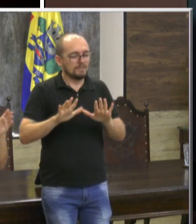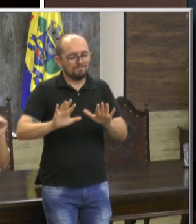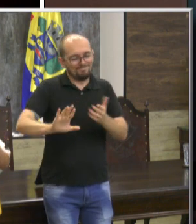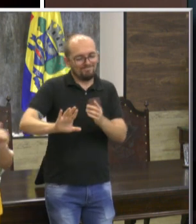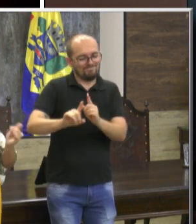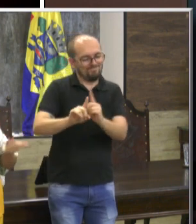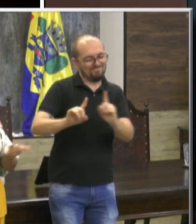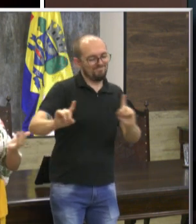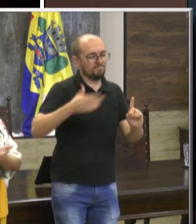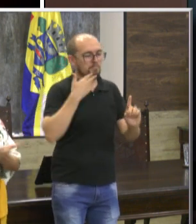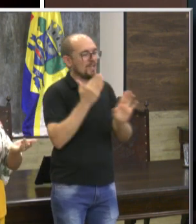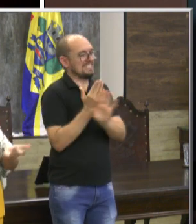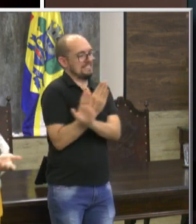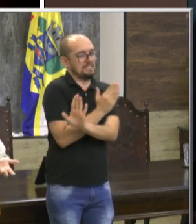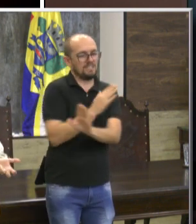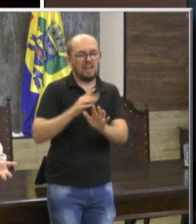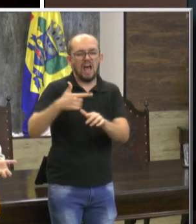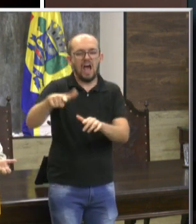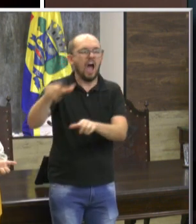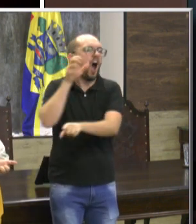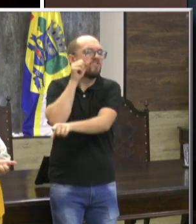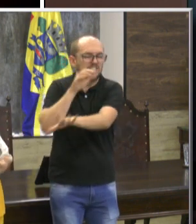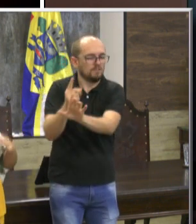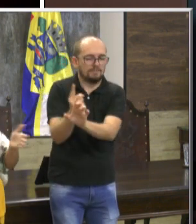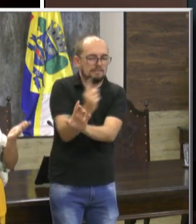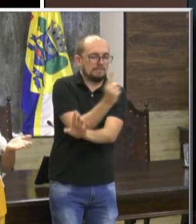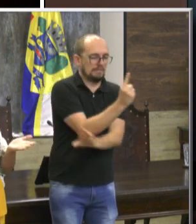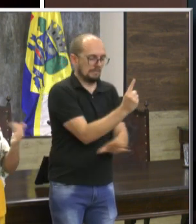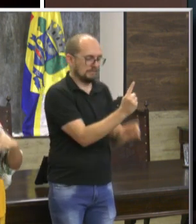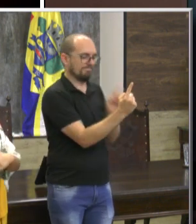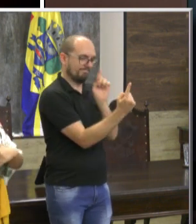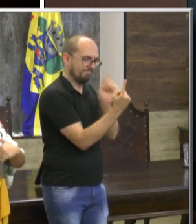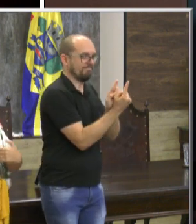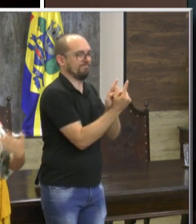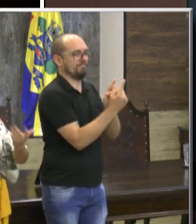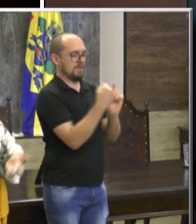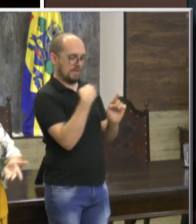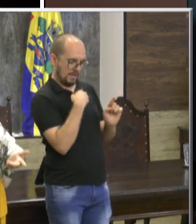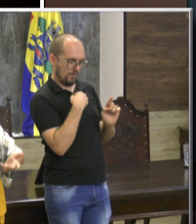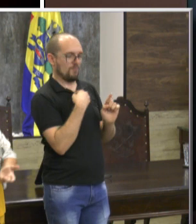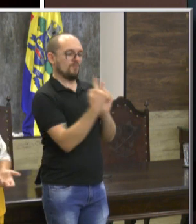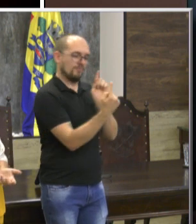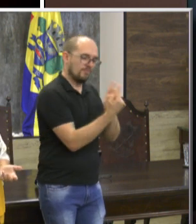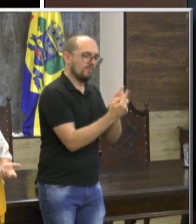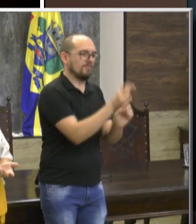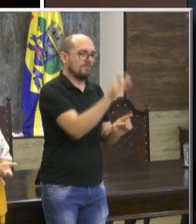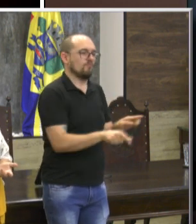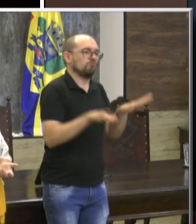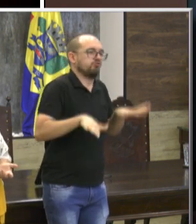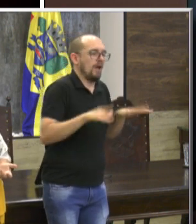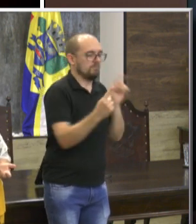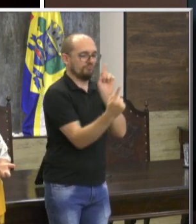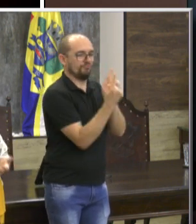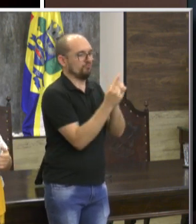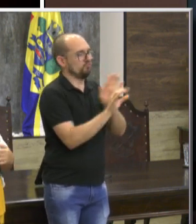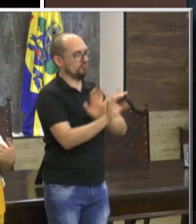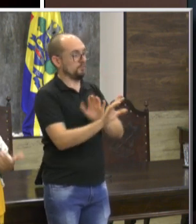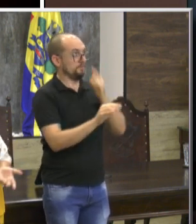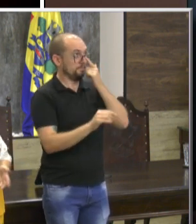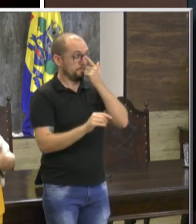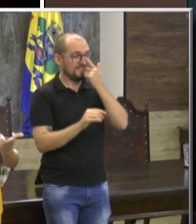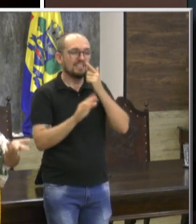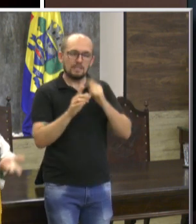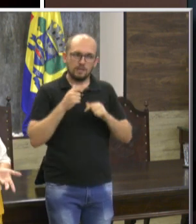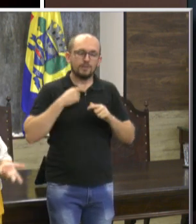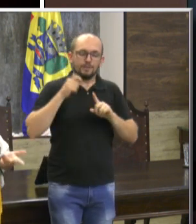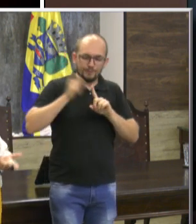algumas atividades, eu e a professora intérprete. Eu, professora intérprete, e o aluno. Então, foram muitos